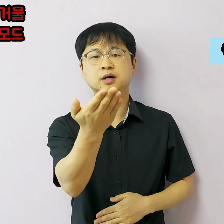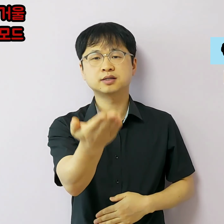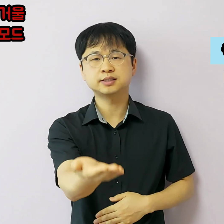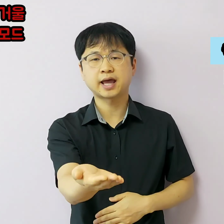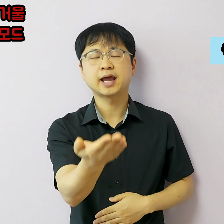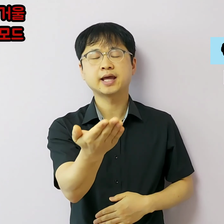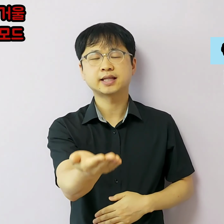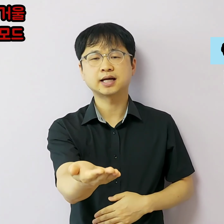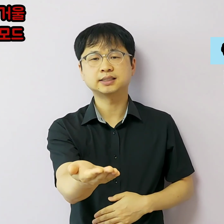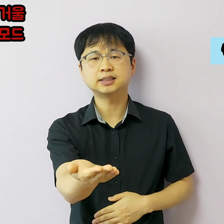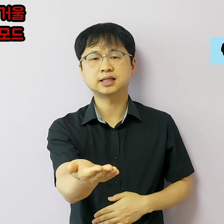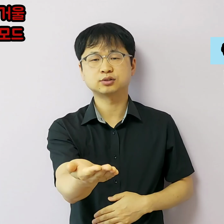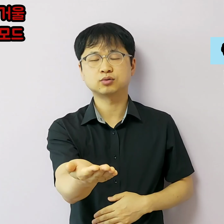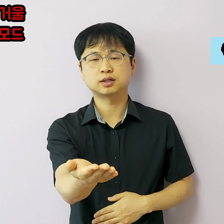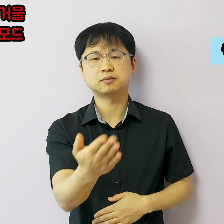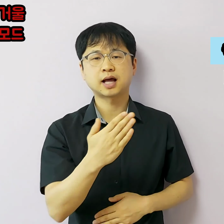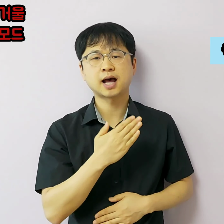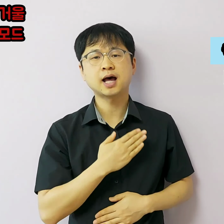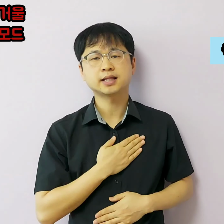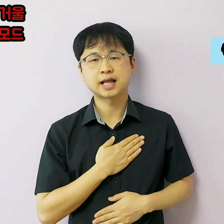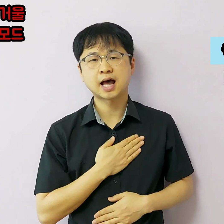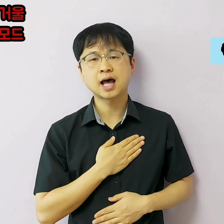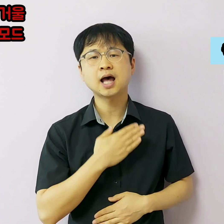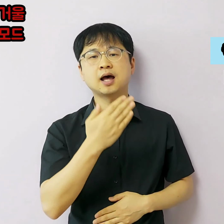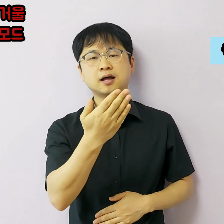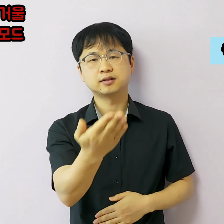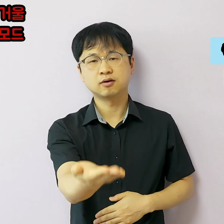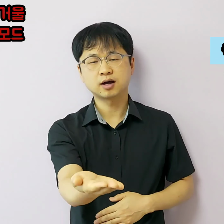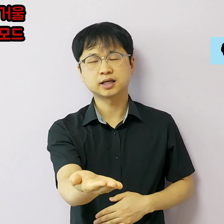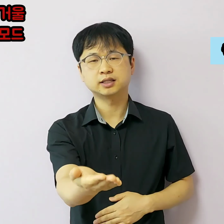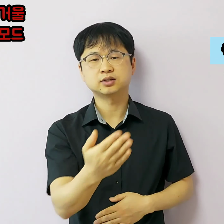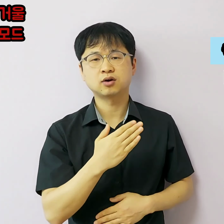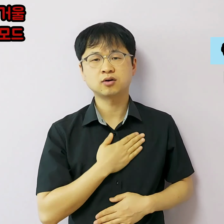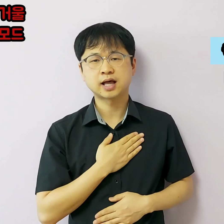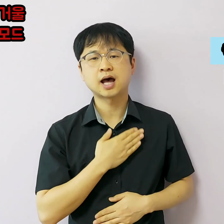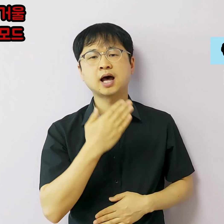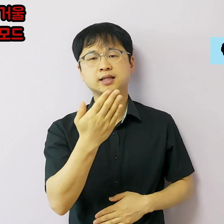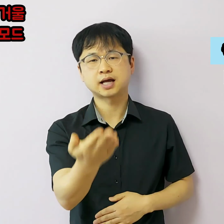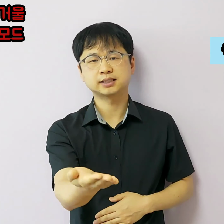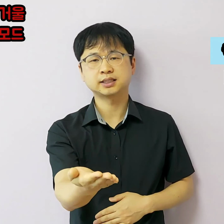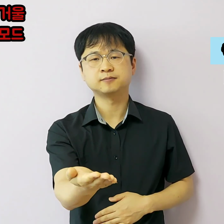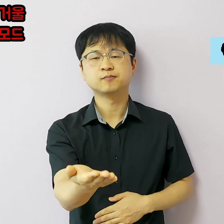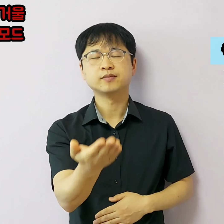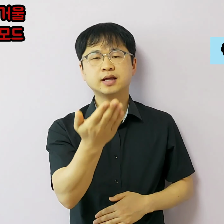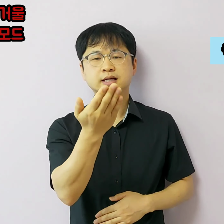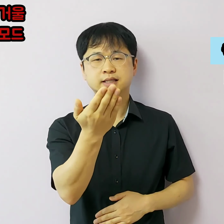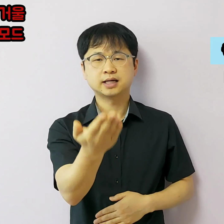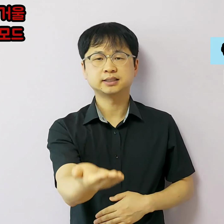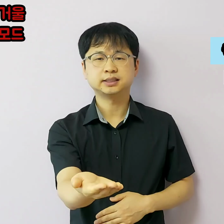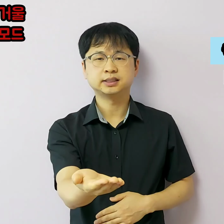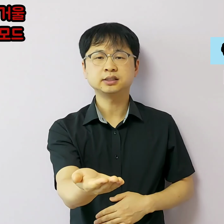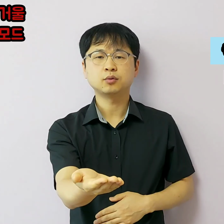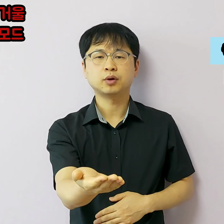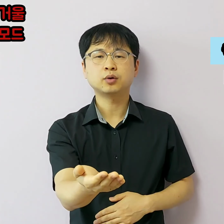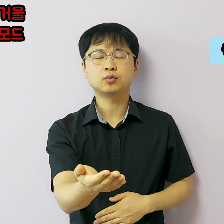주시면 그대, 당신이라는 수어가 됩니다. 나, 너가 되겠죠. 나, 당신. 당신, 외로울